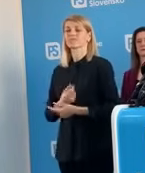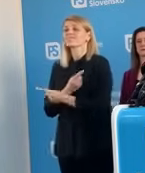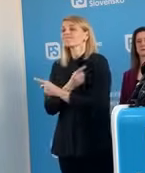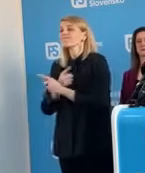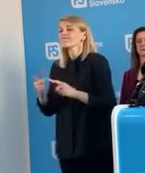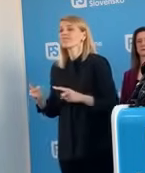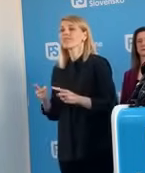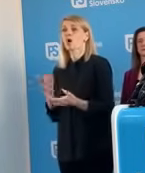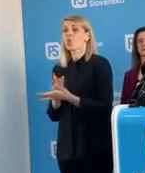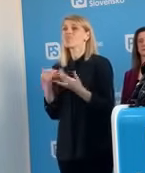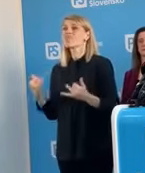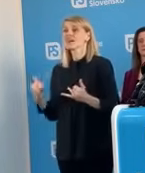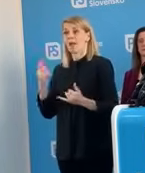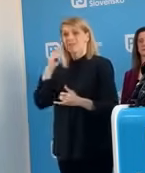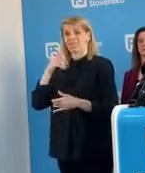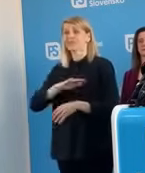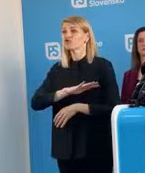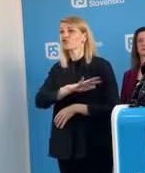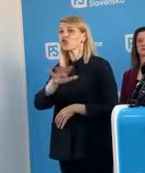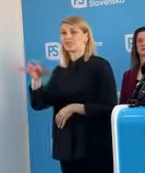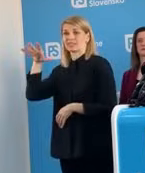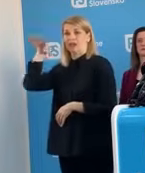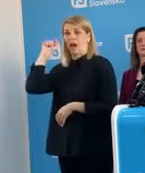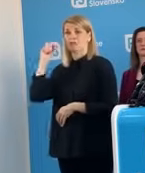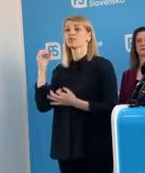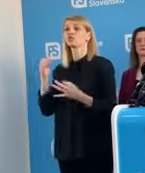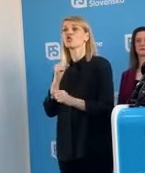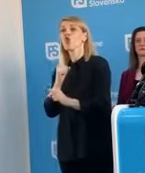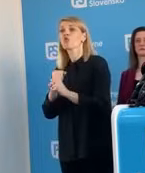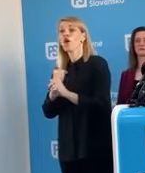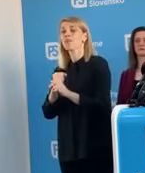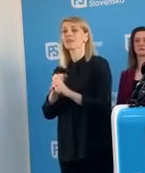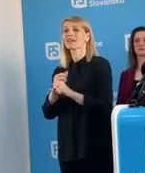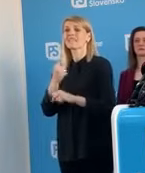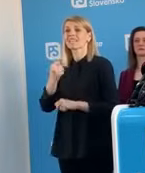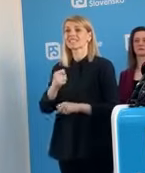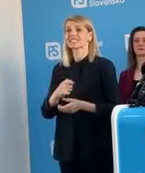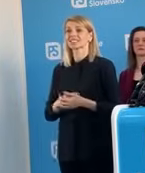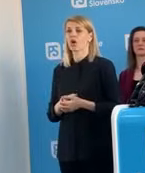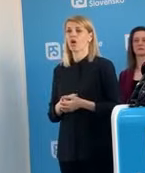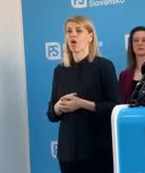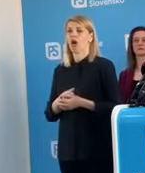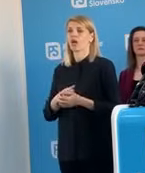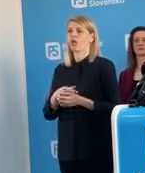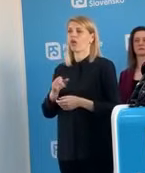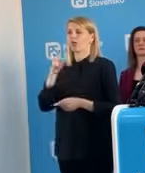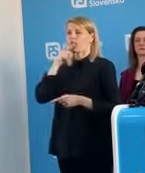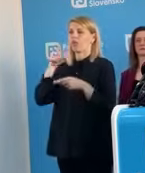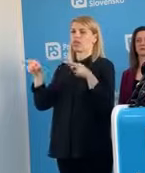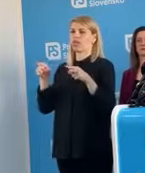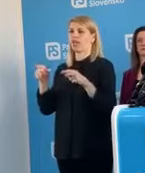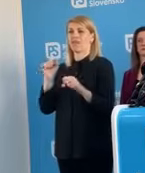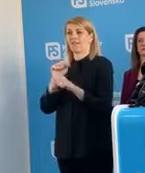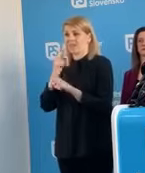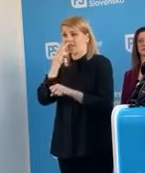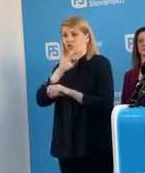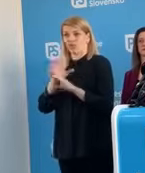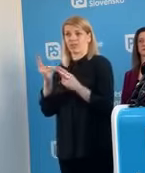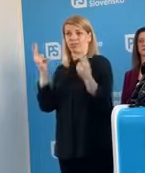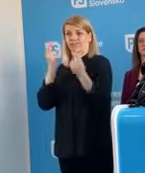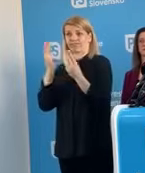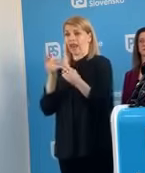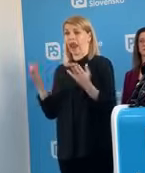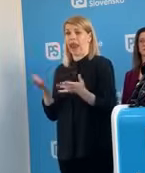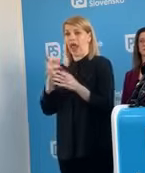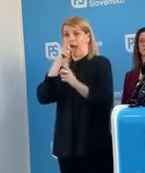čokoľvek iné, ja si myslím, že už to dnes všetci chápu, že to, čo premiér robí, odvádza pozornosť, vyhovára sa, fňuka. Ja už myslím, že tomu všetci rozumejú. A že